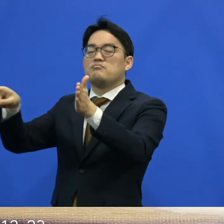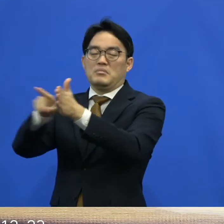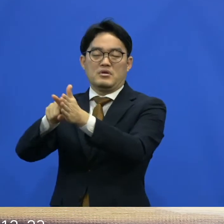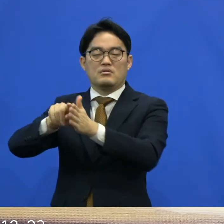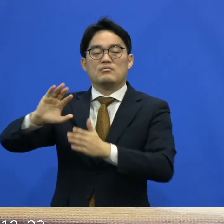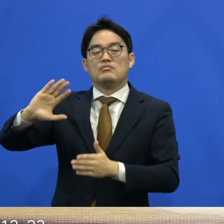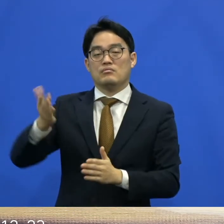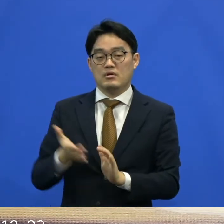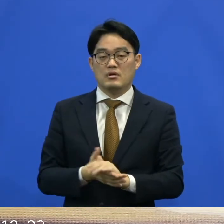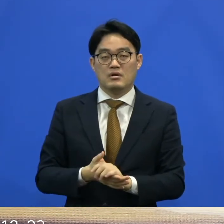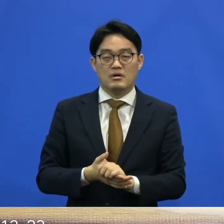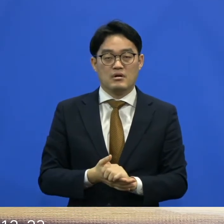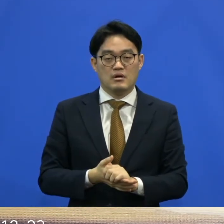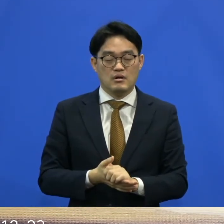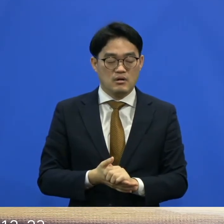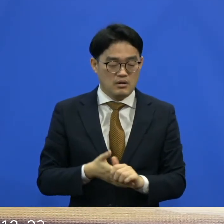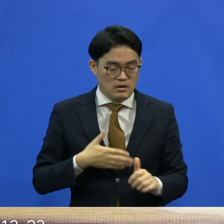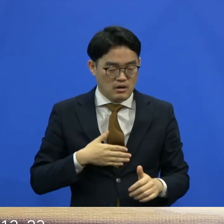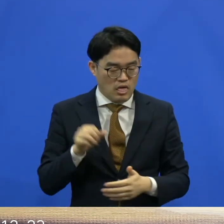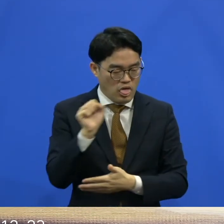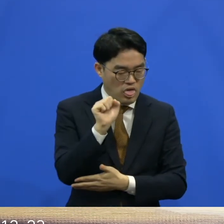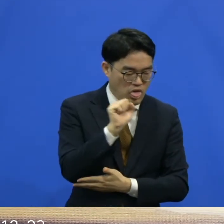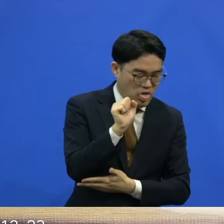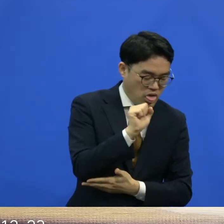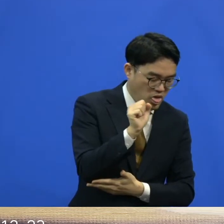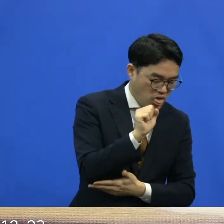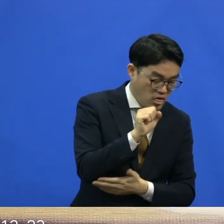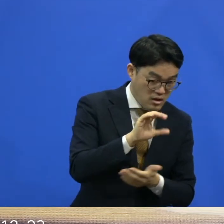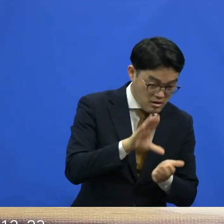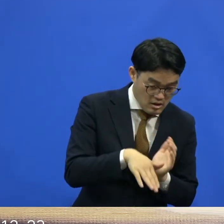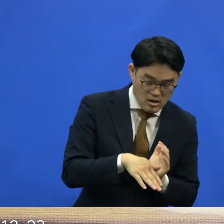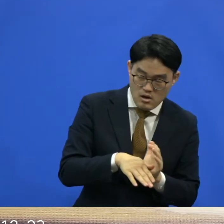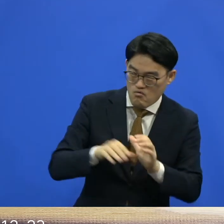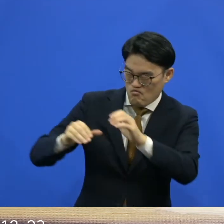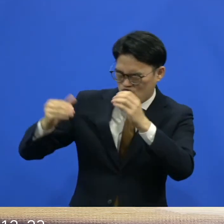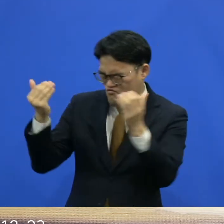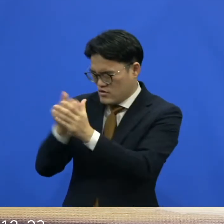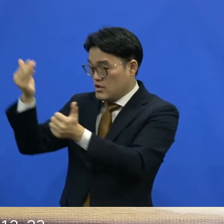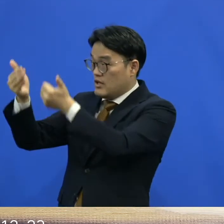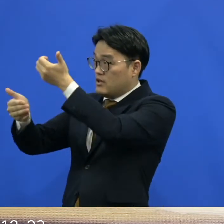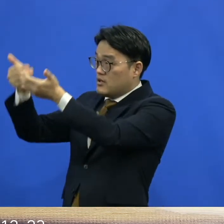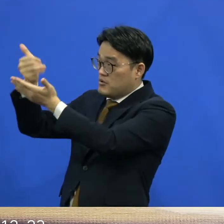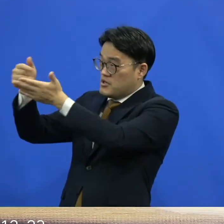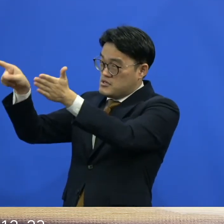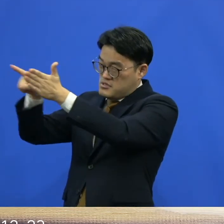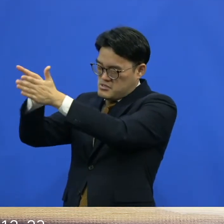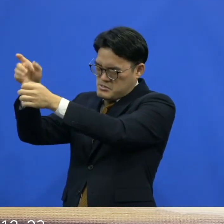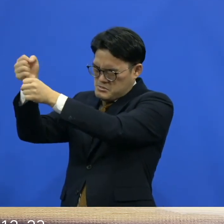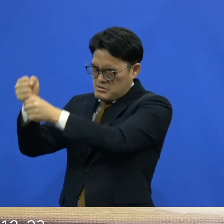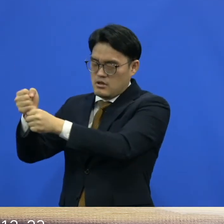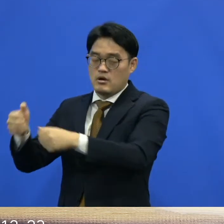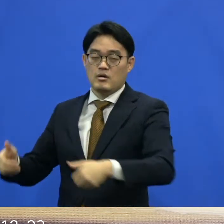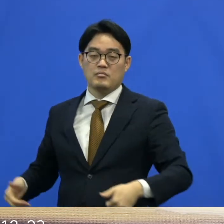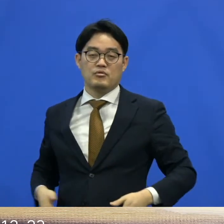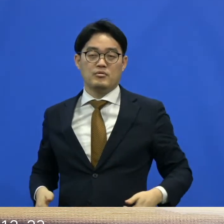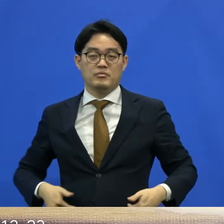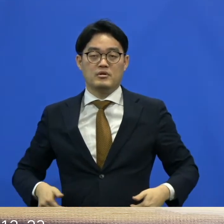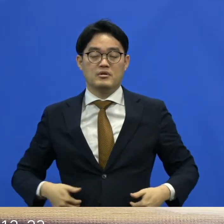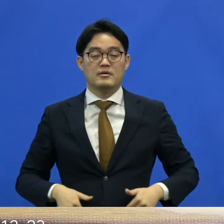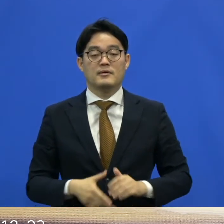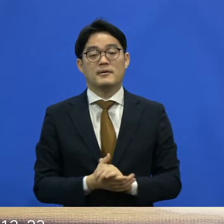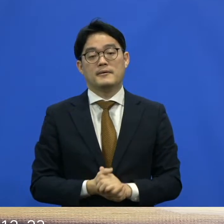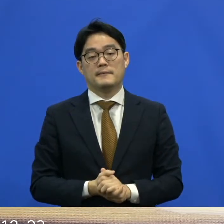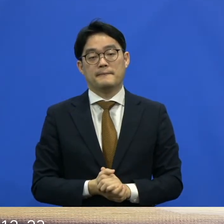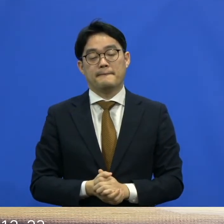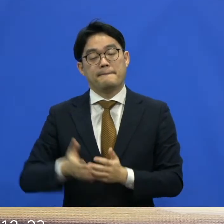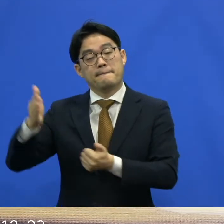하나님이 기억력이 약하셔서, 아니면 하실 일들이 많으셔서 깜빡하시고 요셉을 더 감옥에 형을 살도록 내버려 두신